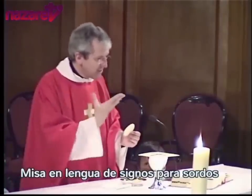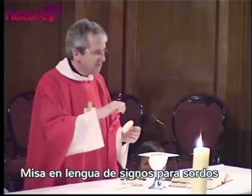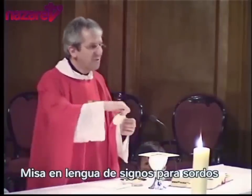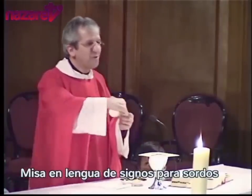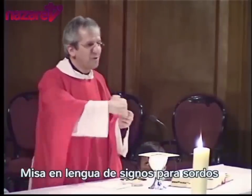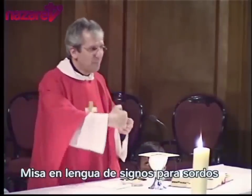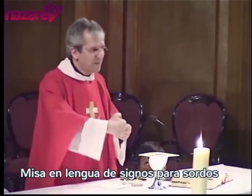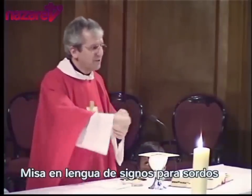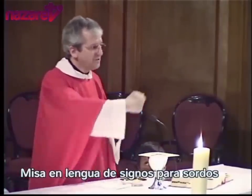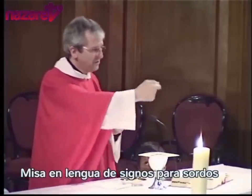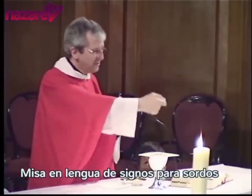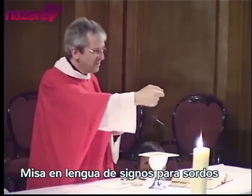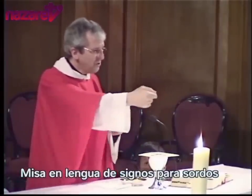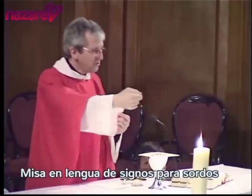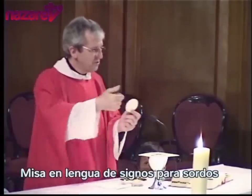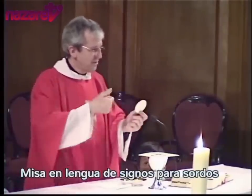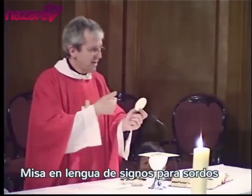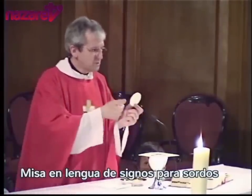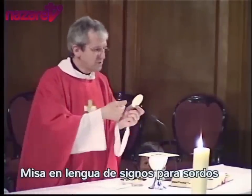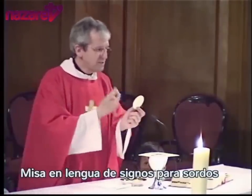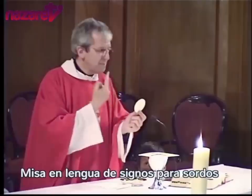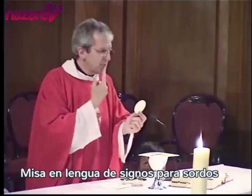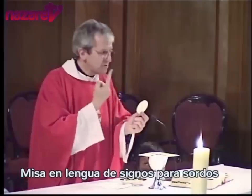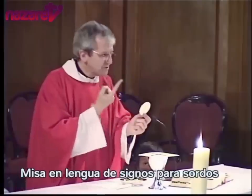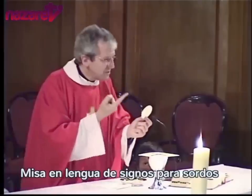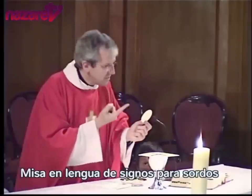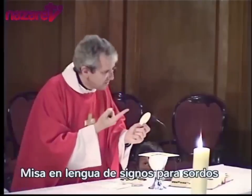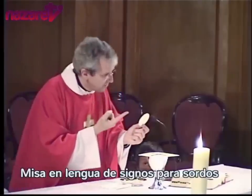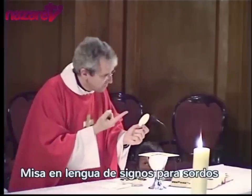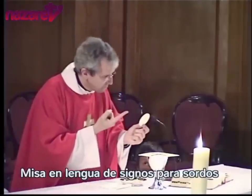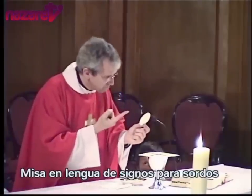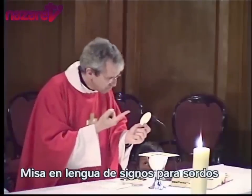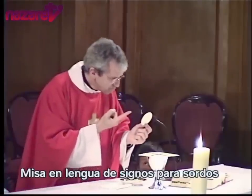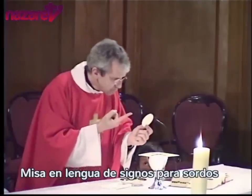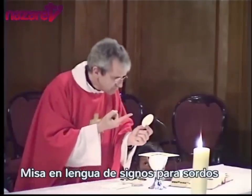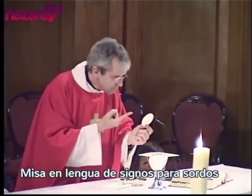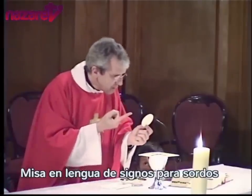te bendijo, lo partió y lo dio a sus discípulos, diciendo: